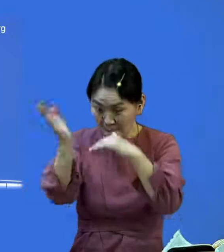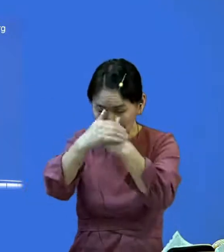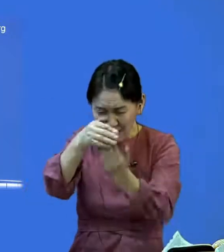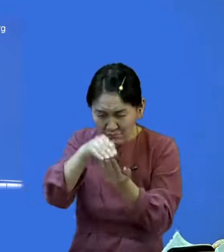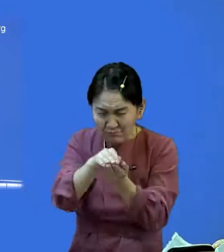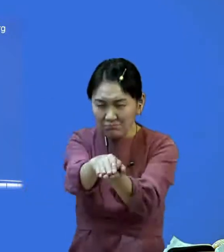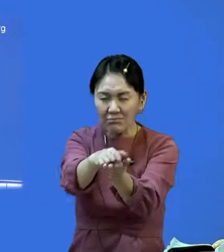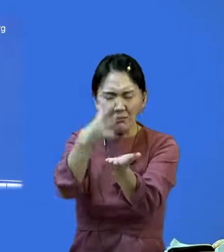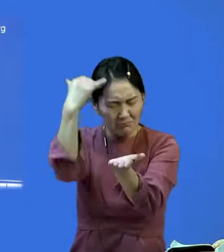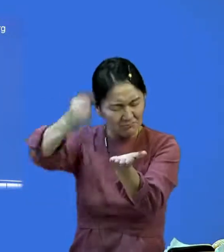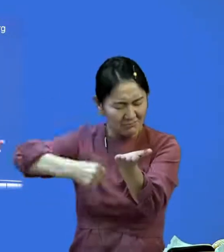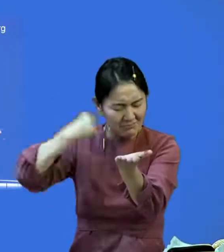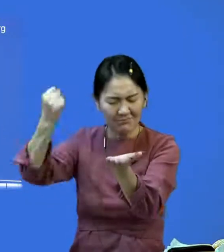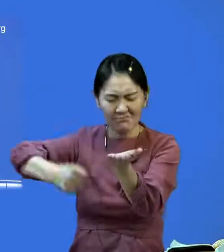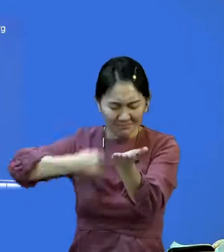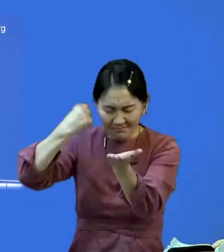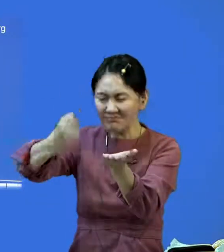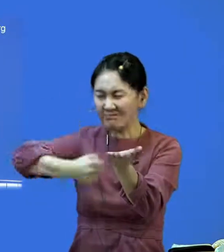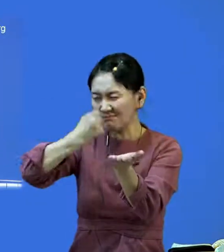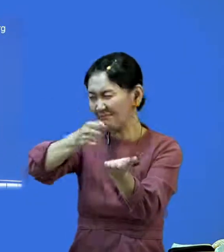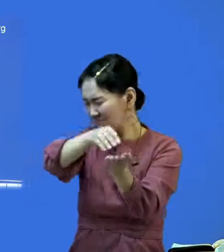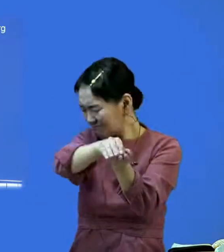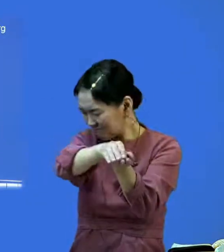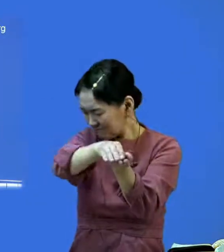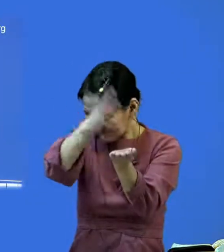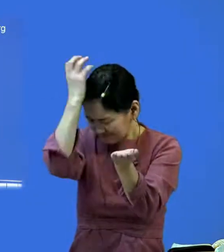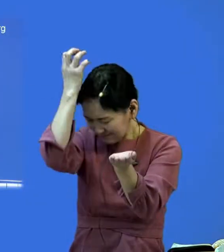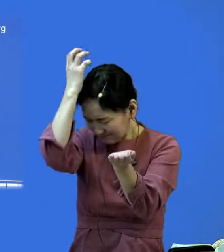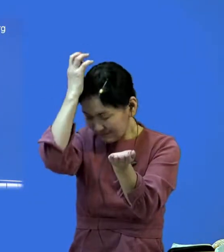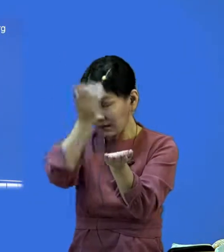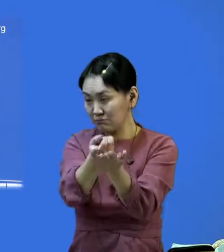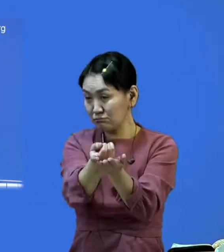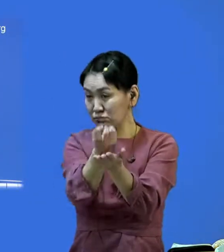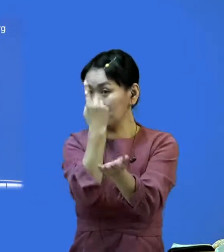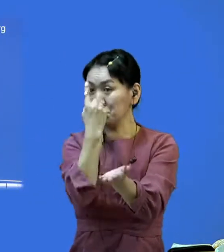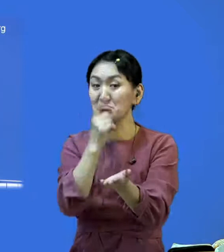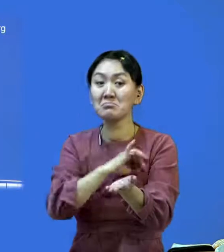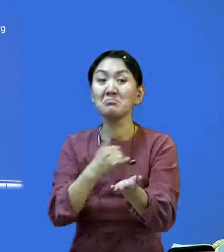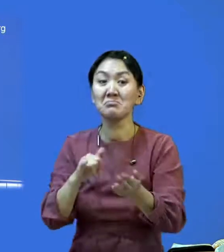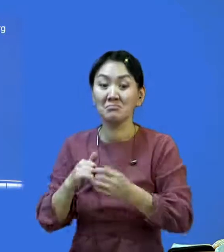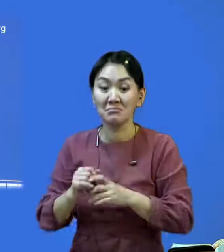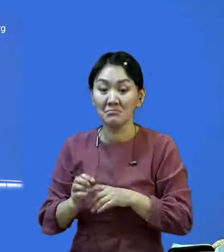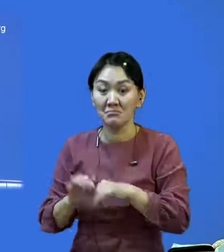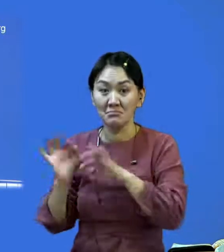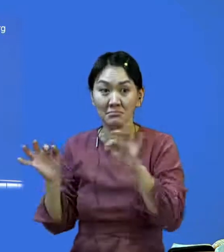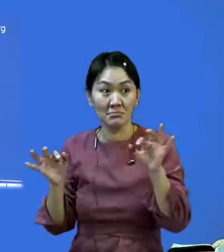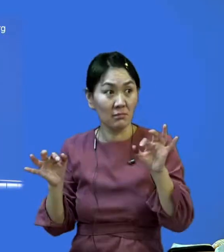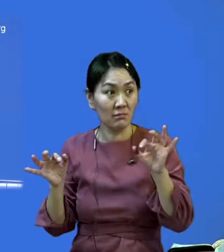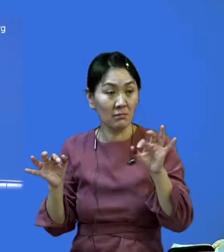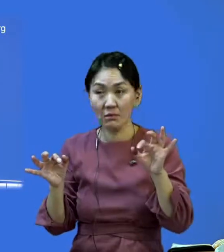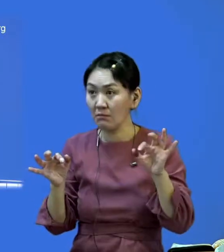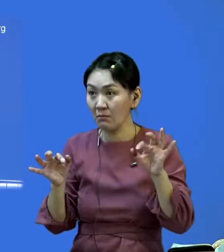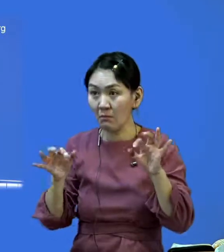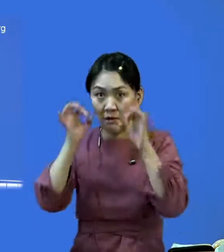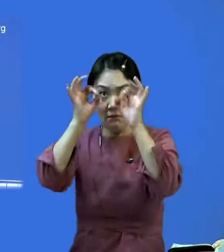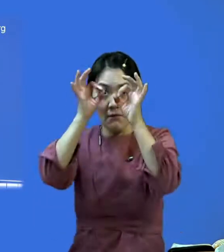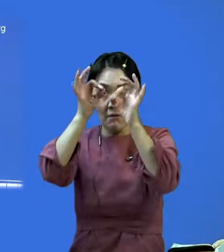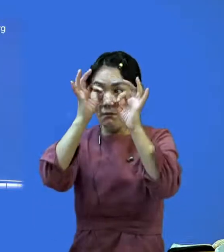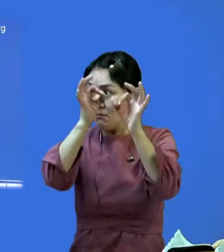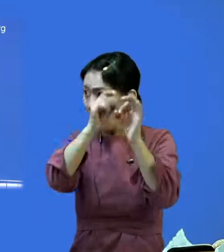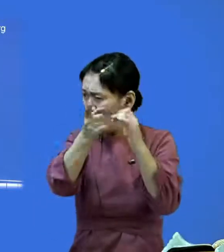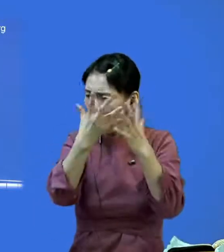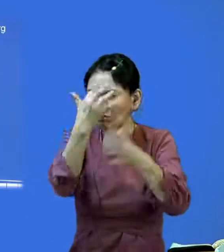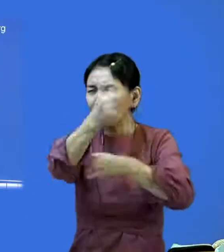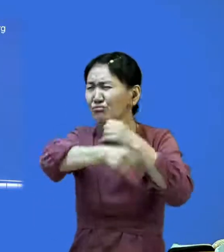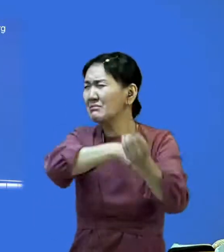ороод хэдэн зуун жил болчихсон байсан хүн ухсыг гээд босоод ирлээ гэвэл эн чинь хүмүүс энэ бол үнэнхээр гайхалтай гайхамшиг